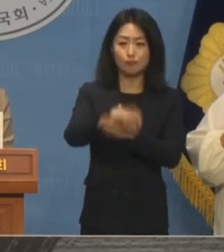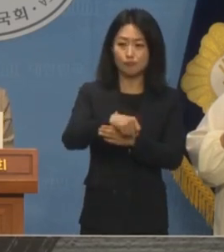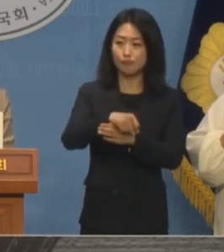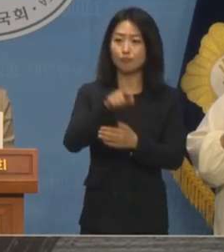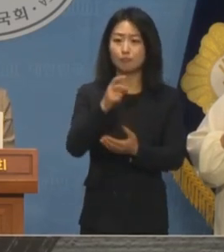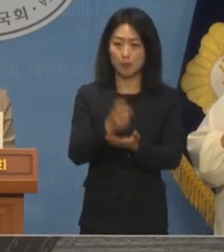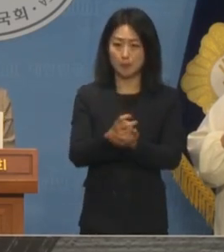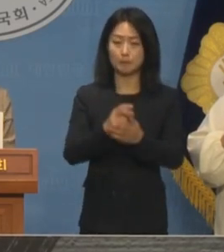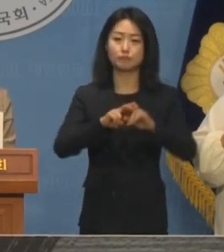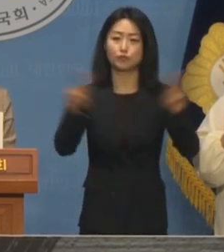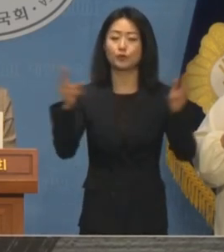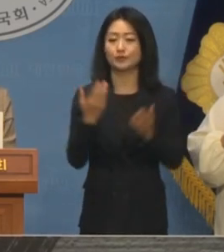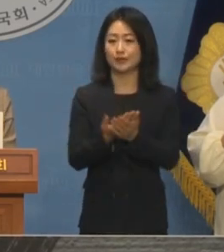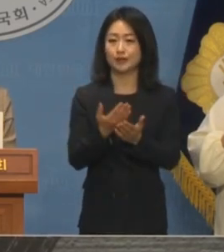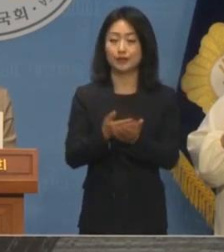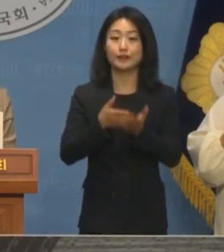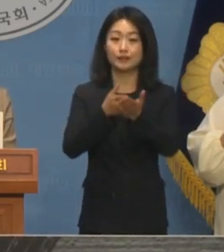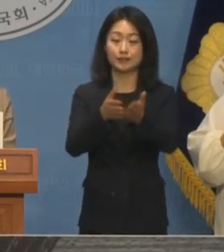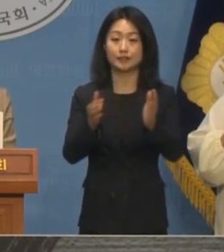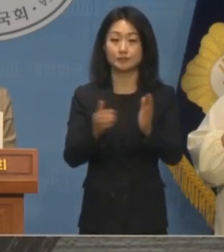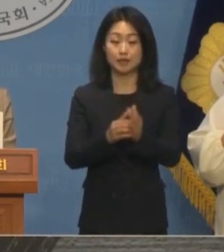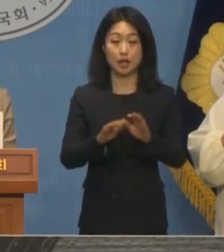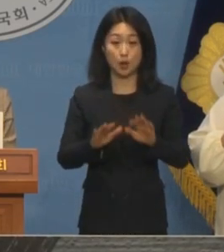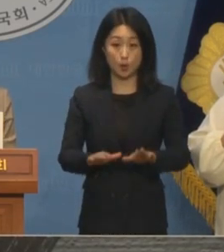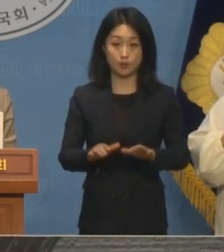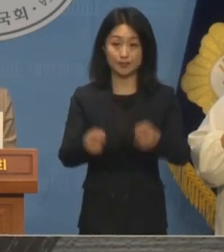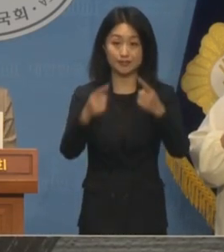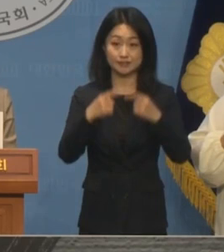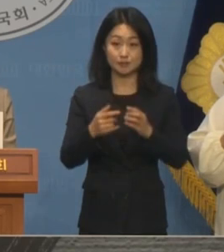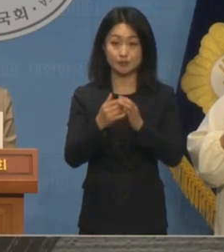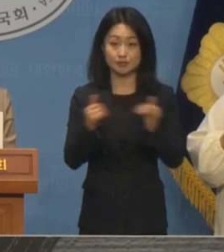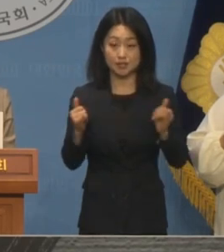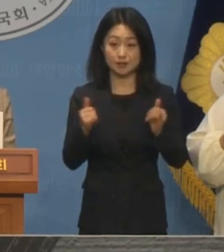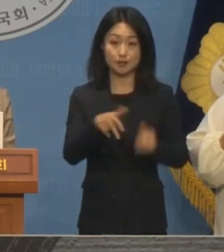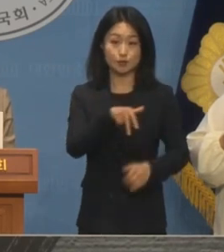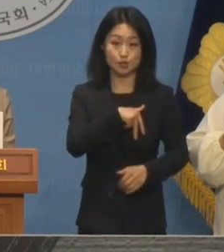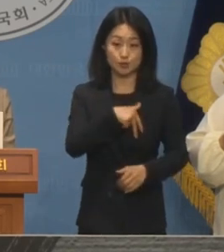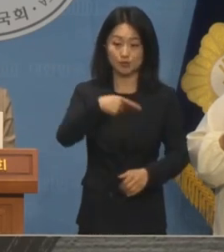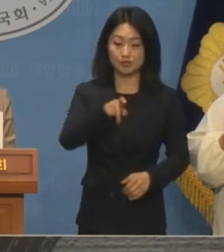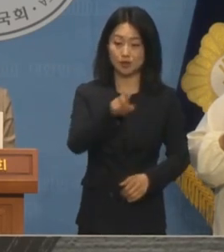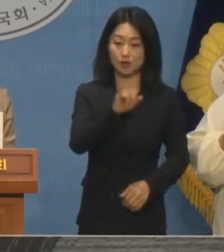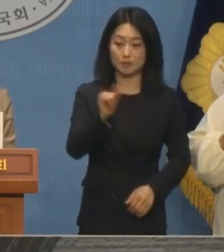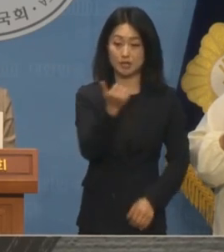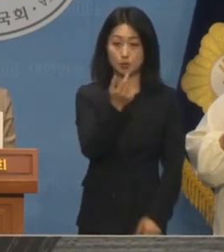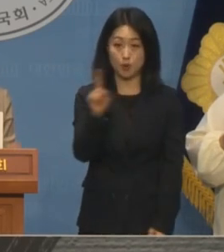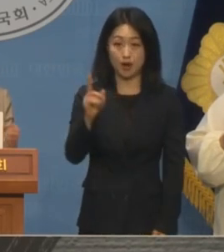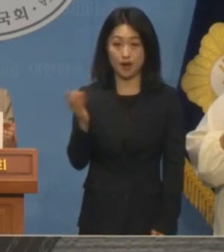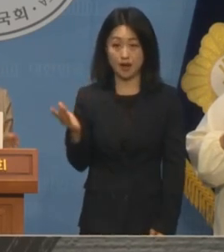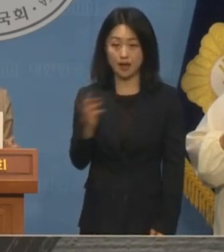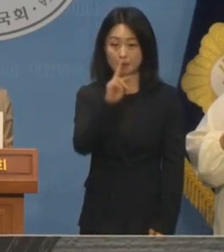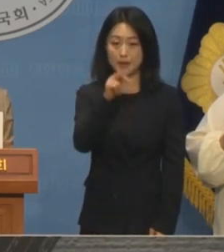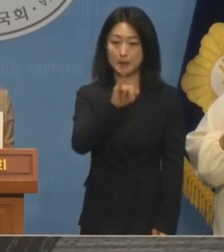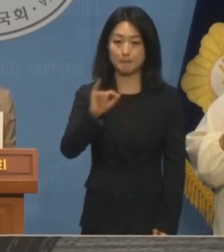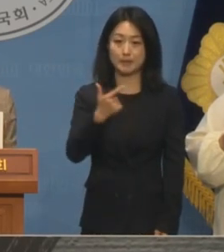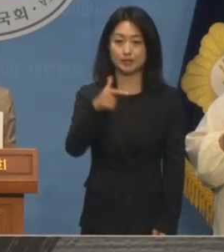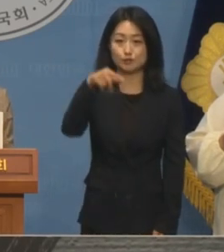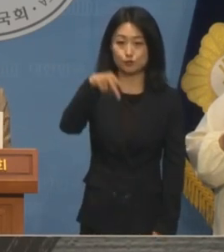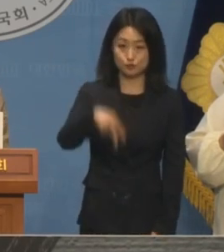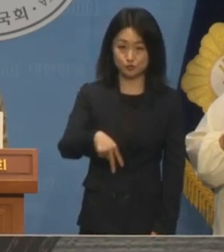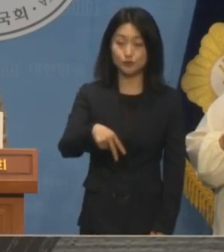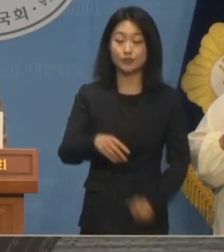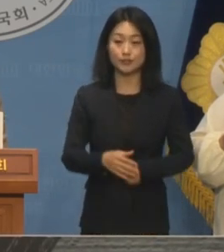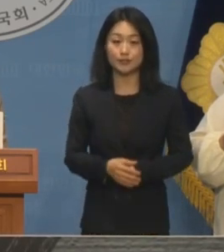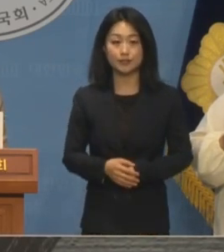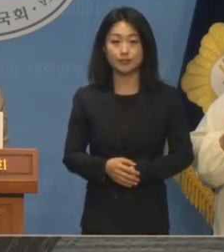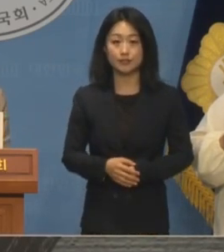네, 저희 오늘 기자회견에는 현장 참여로 국회의원 서미화 의원님과 권민규 의원님 함께 해주시고